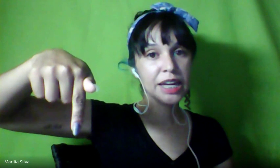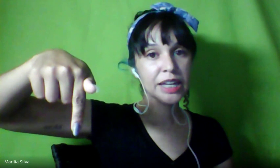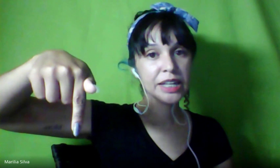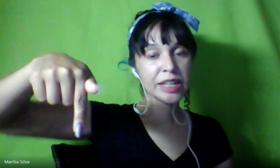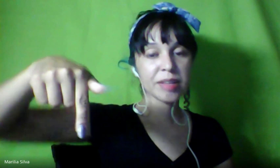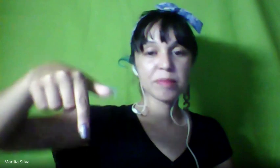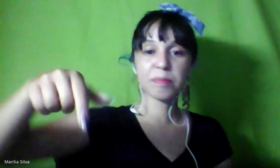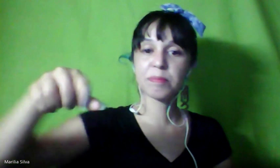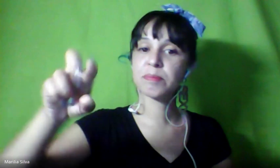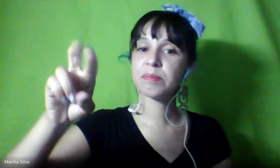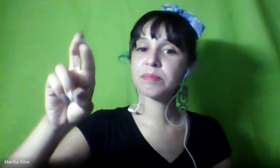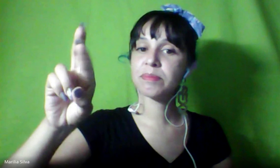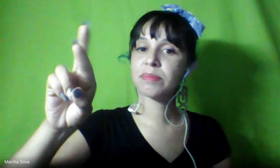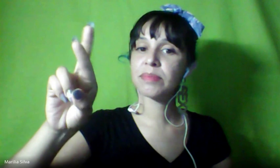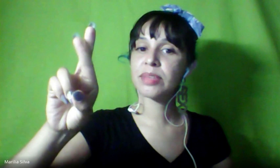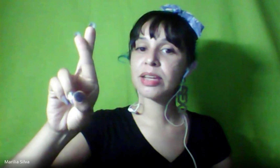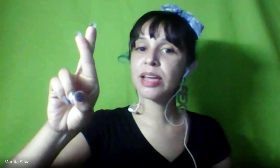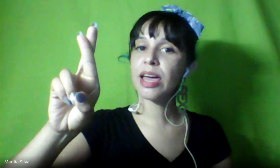Q,